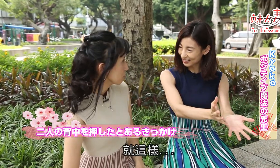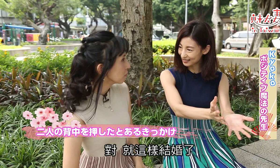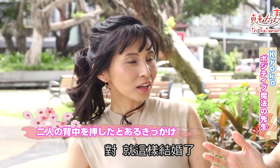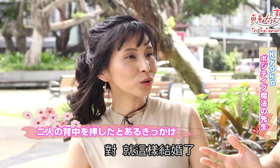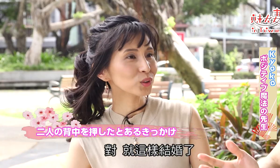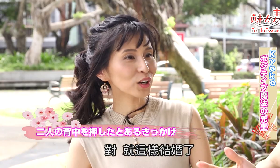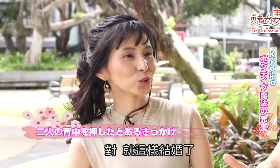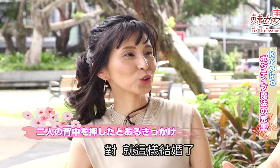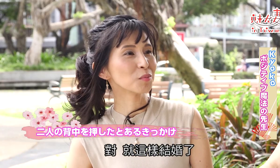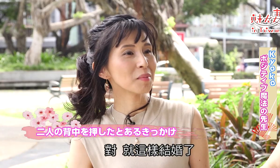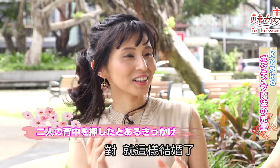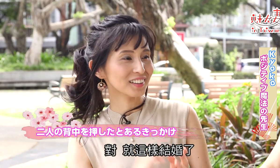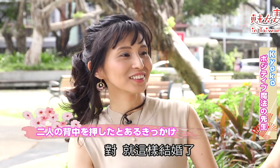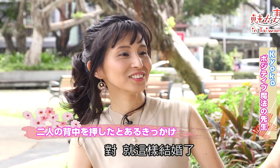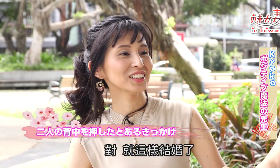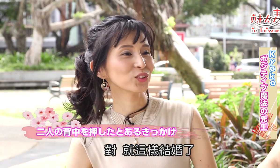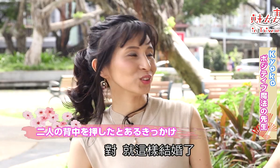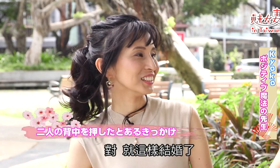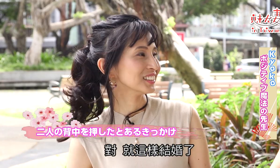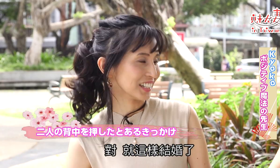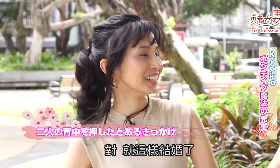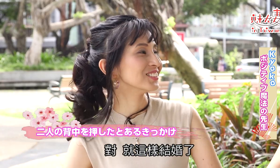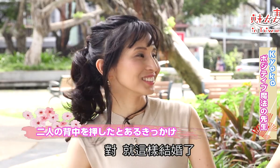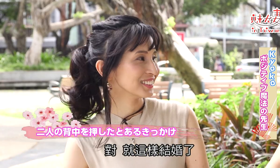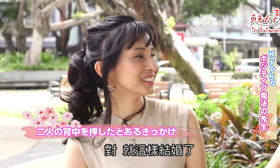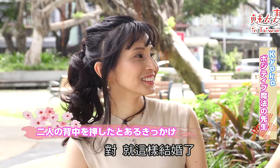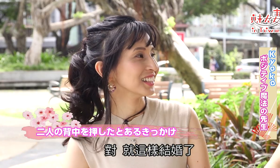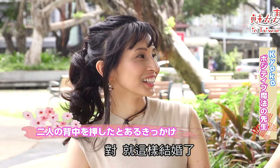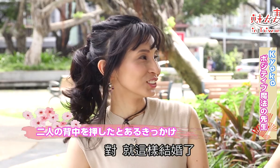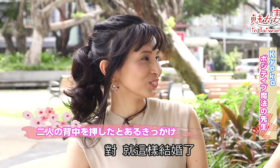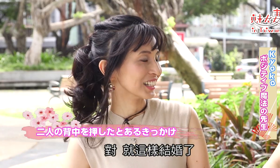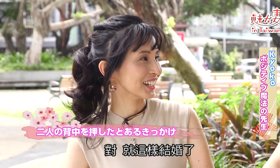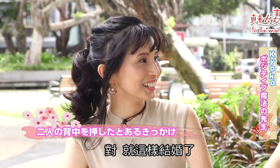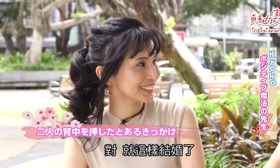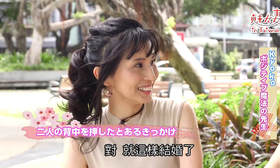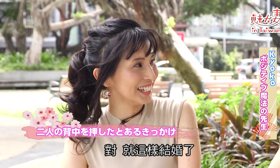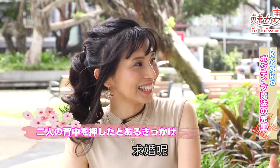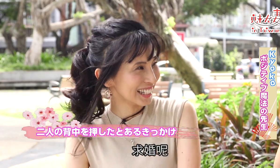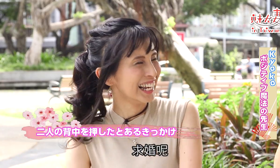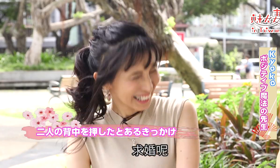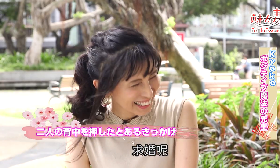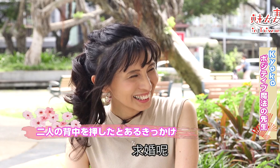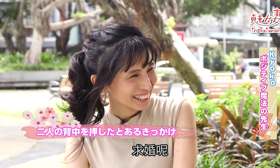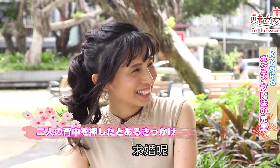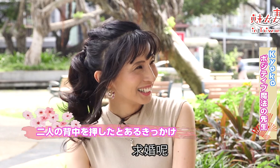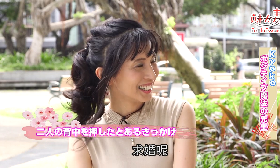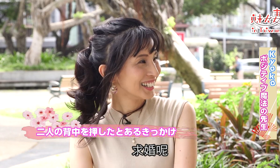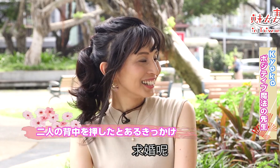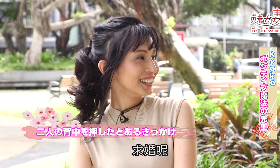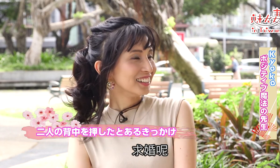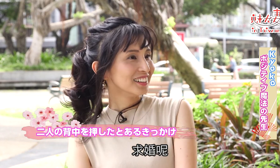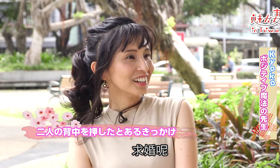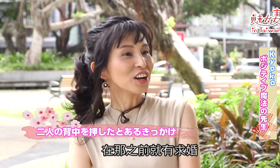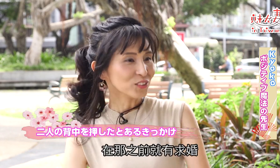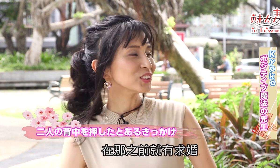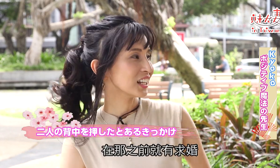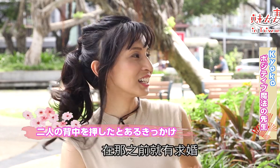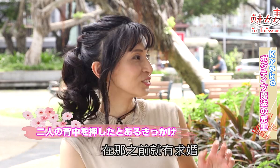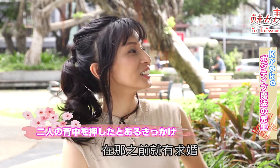まあ、結構そのまま、あの、じゃあどこで、はい、そうですね、式あげるみたいな話 になって、あ、でもなんかプロポーズとかは ありました